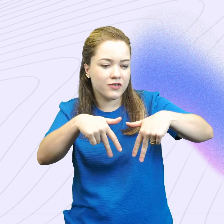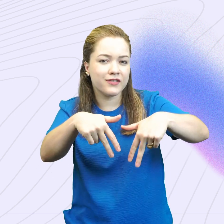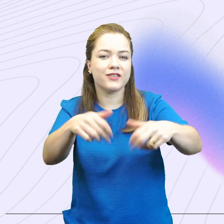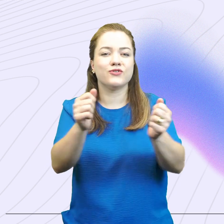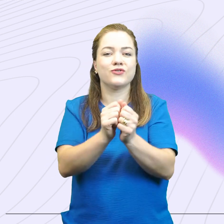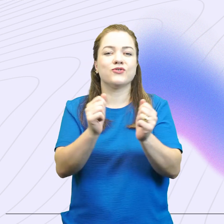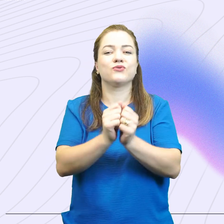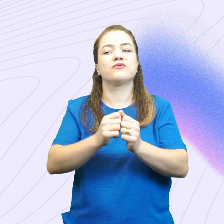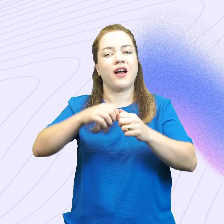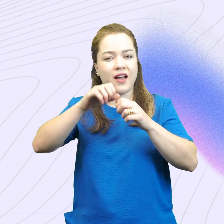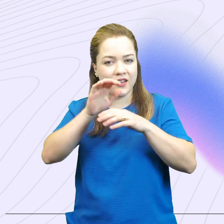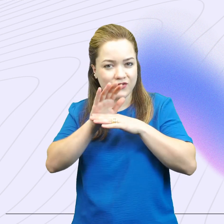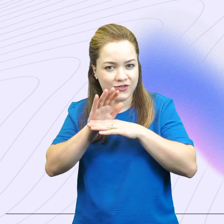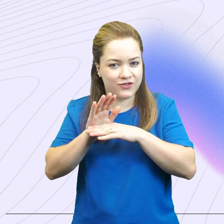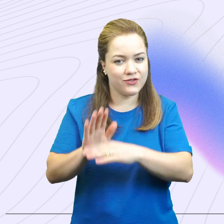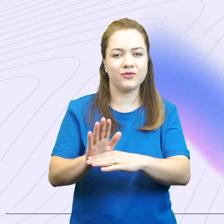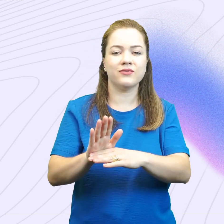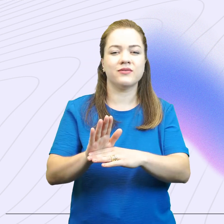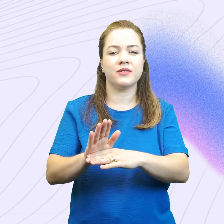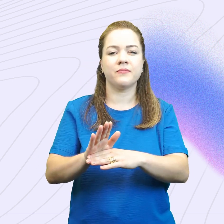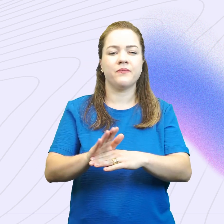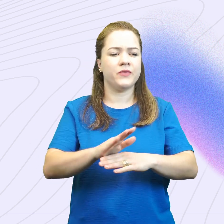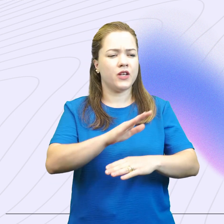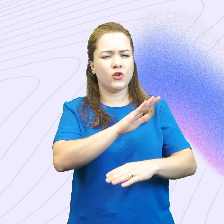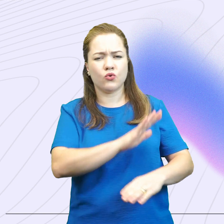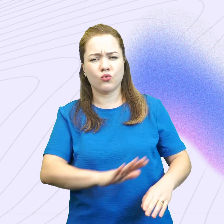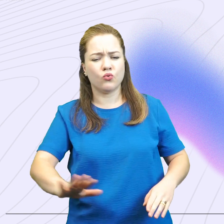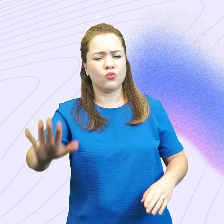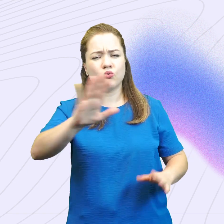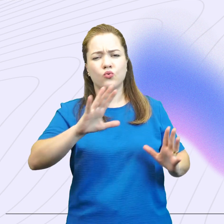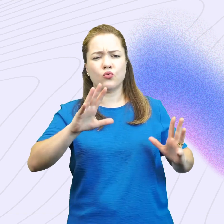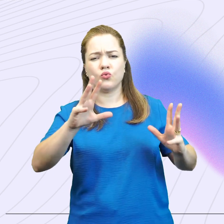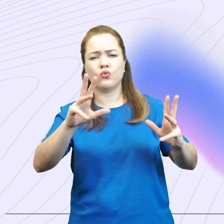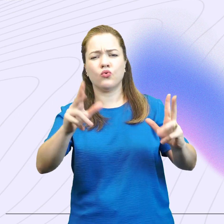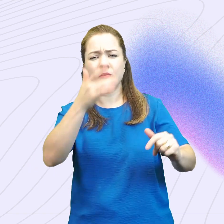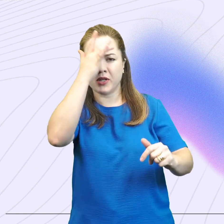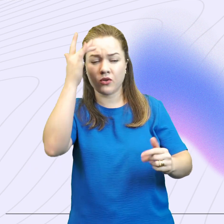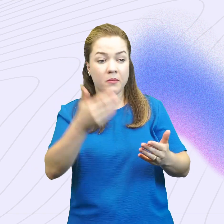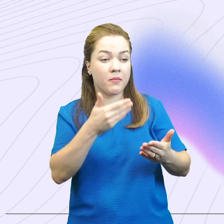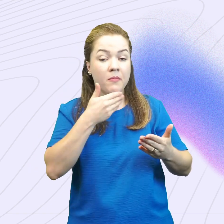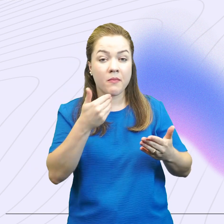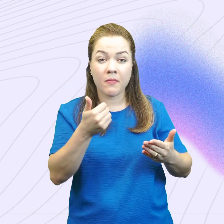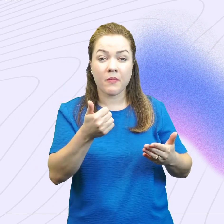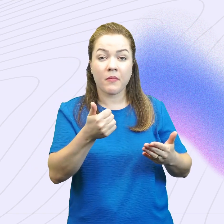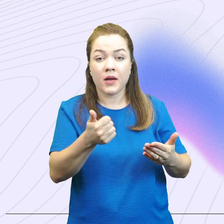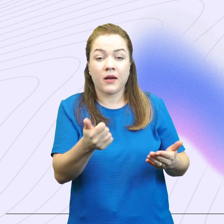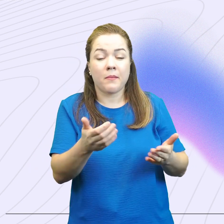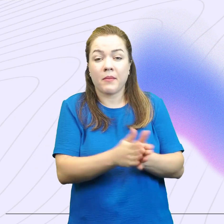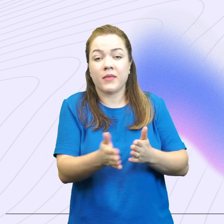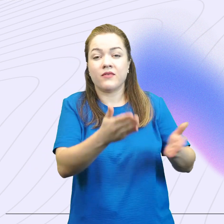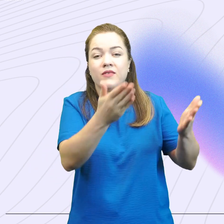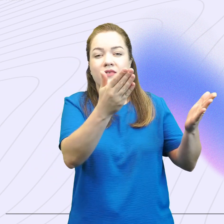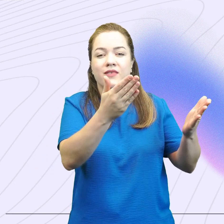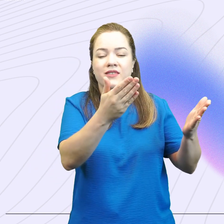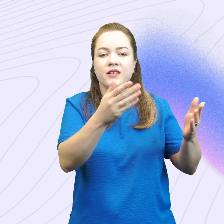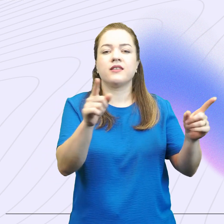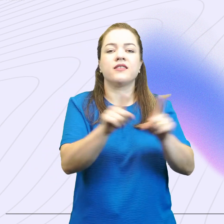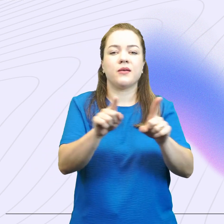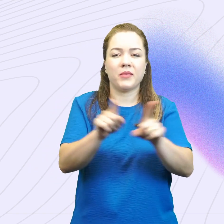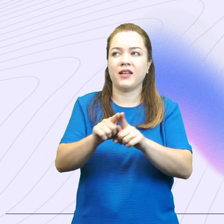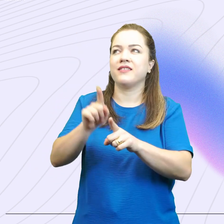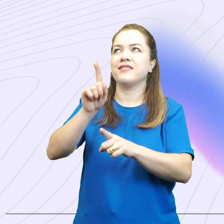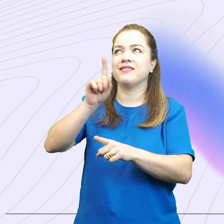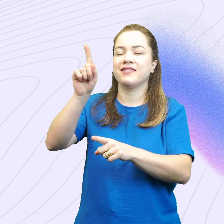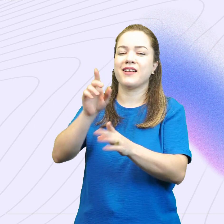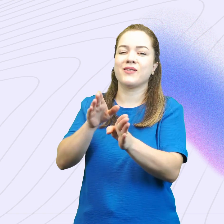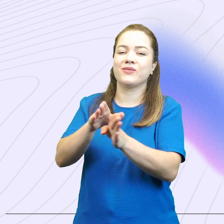com a gente, mas além de todas essas pessoas maravilhosas que Deus coloca no nosso caminho, tem um conselheiro, cara.